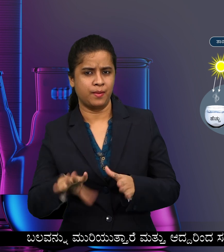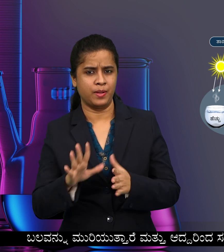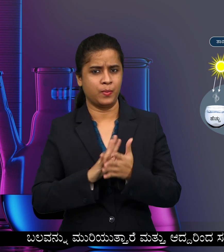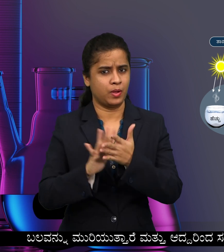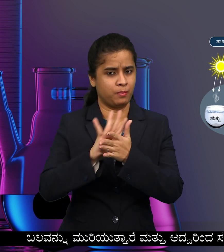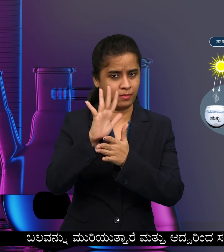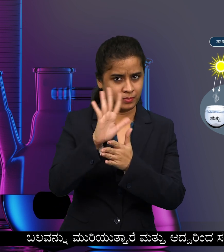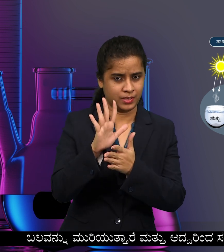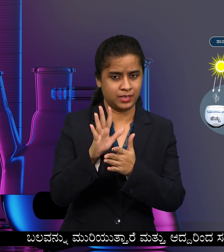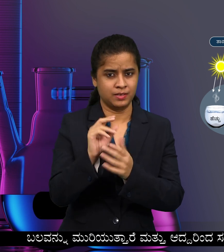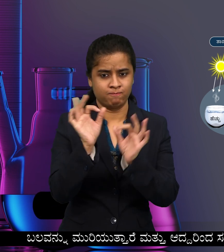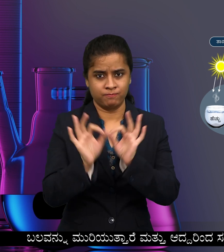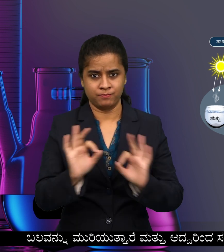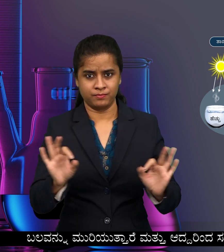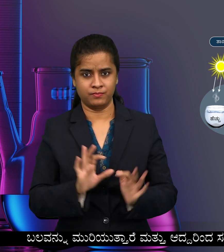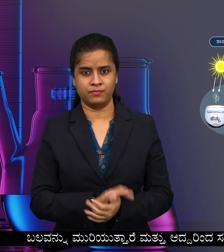ಆವಿಯಾಗುತ್ತಾರೆ.